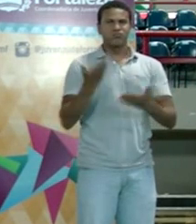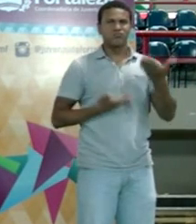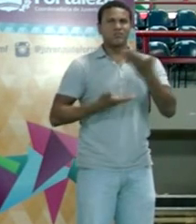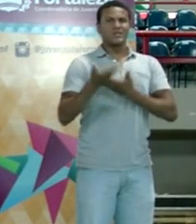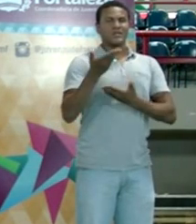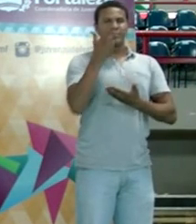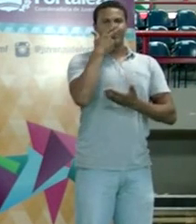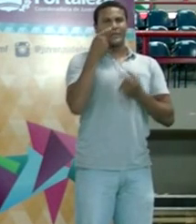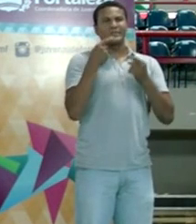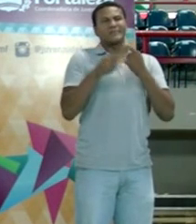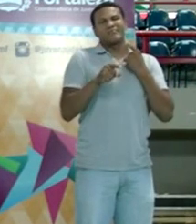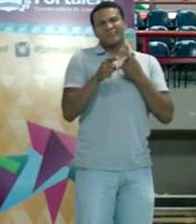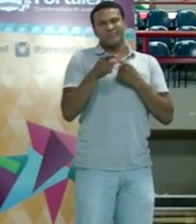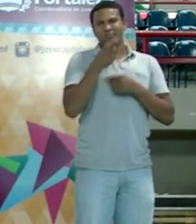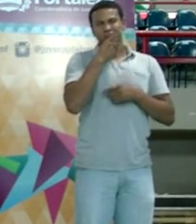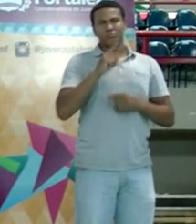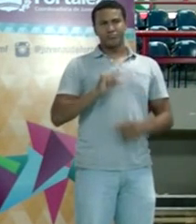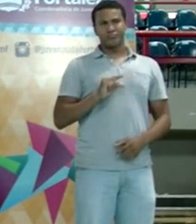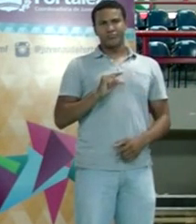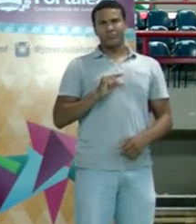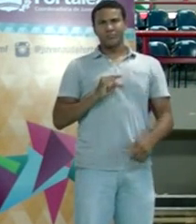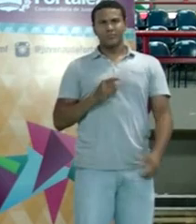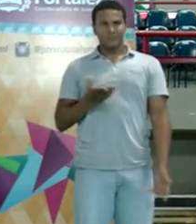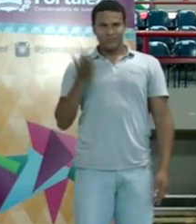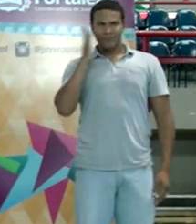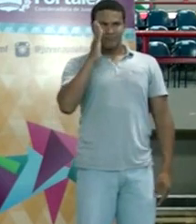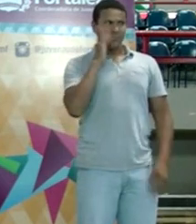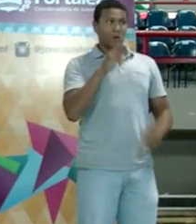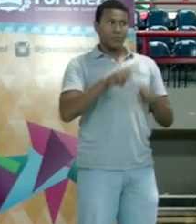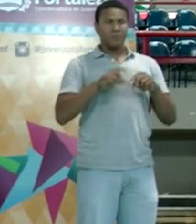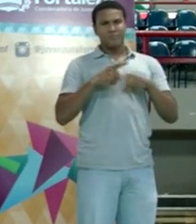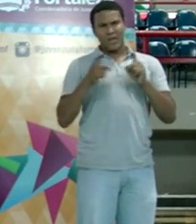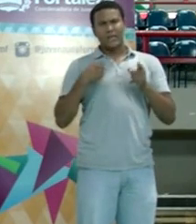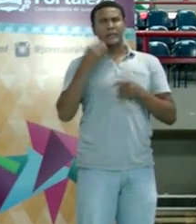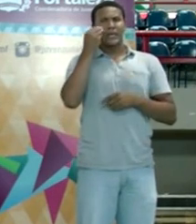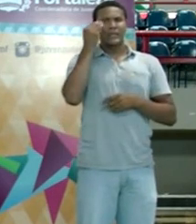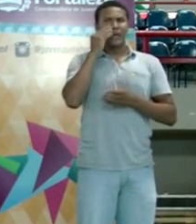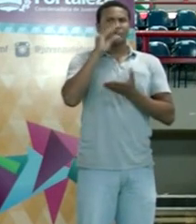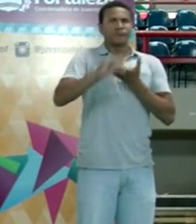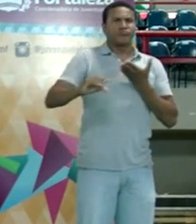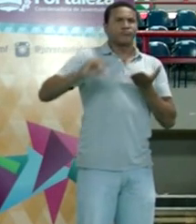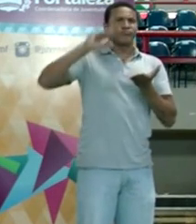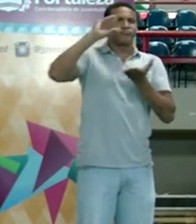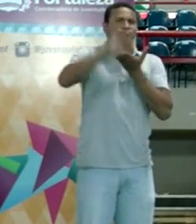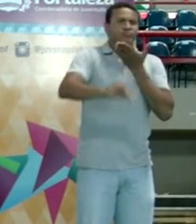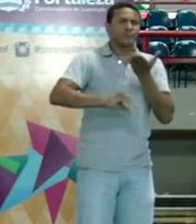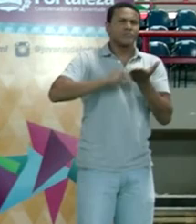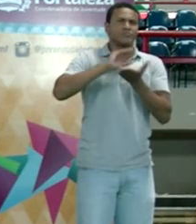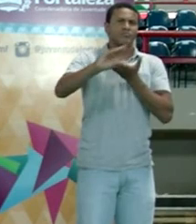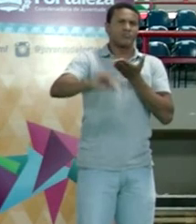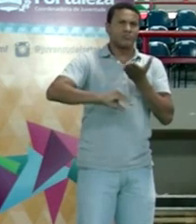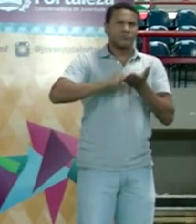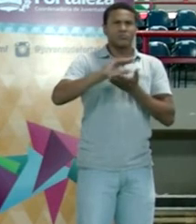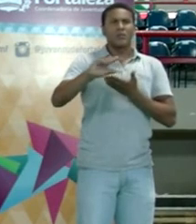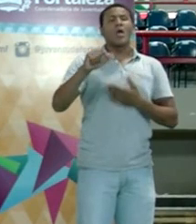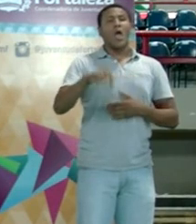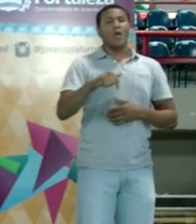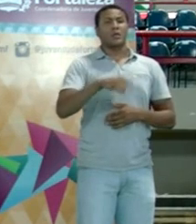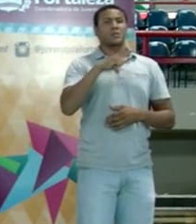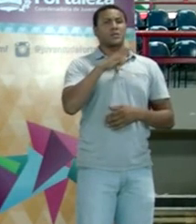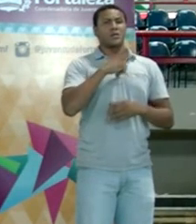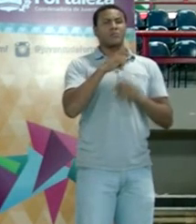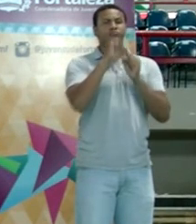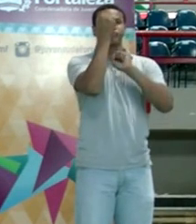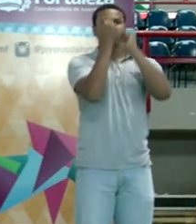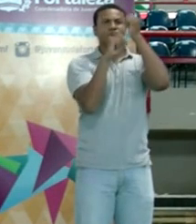ainda. Ainda assim, não é motivo para a gente deixar de investir. Vocês sabem que nós aqui no Brasil já temos a nossa primeira